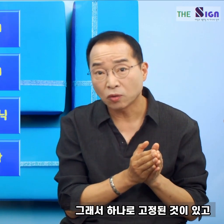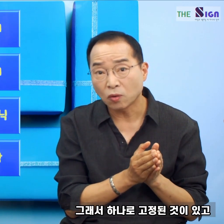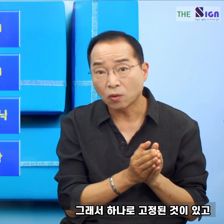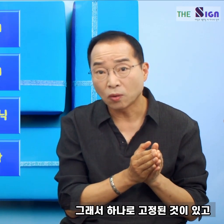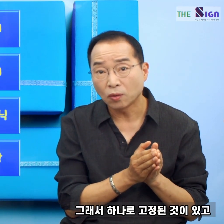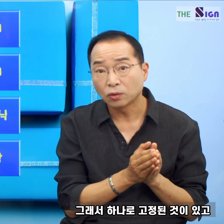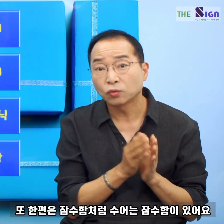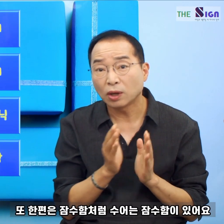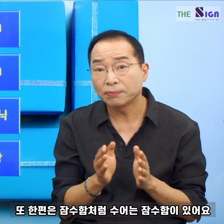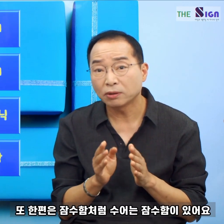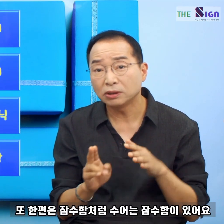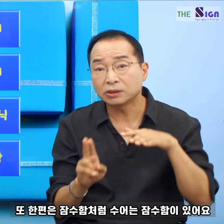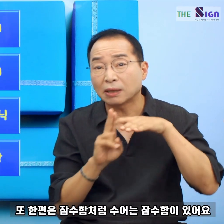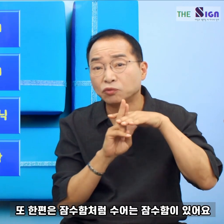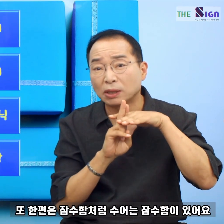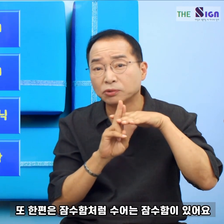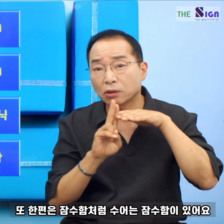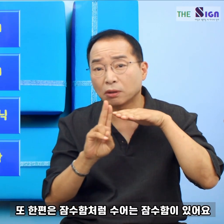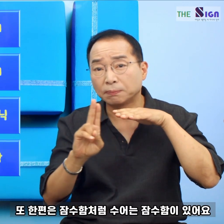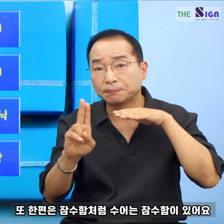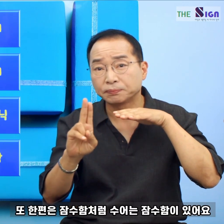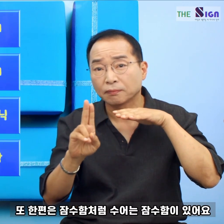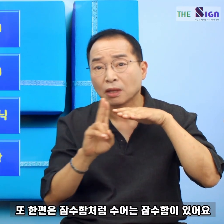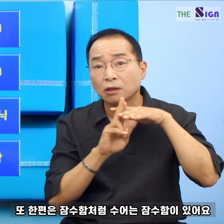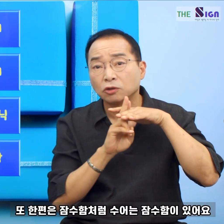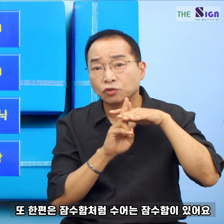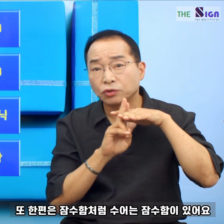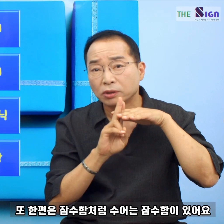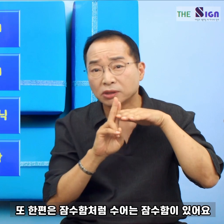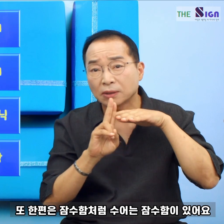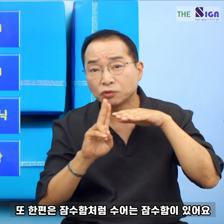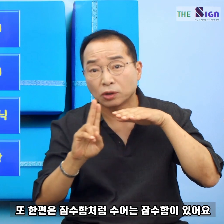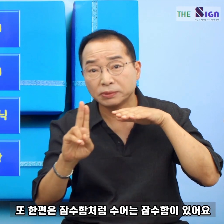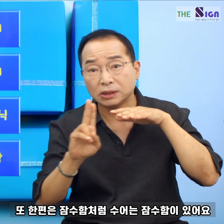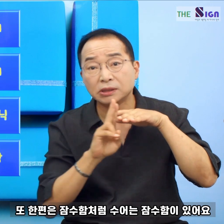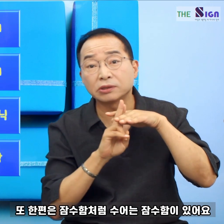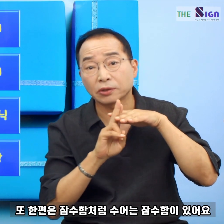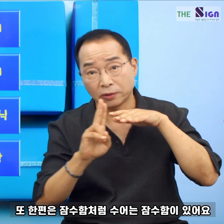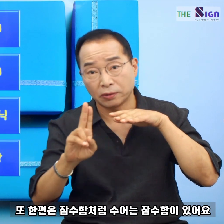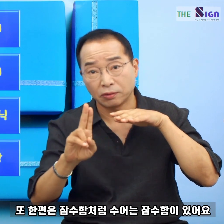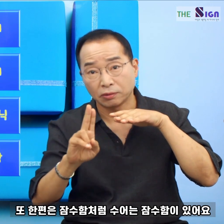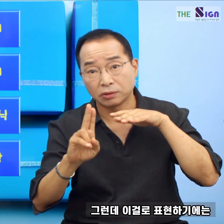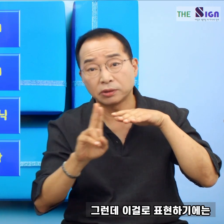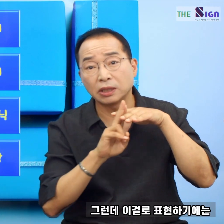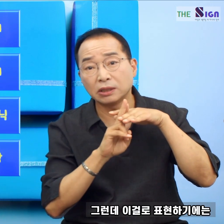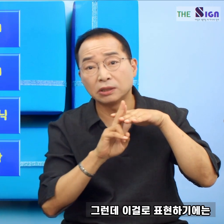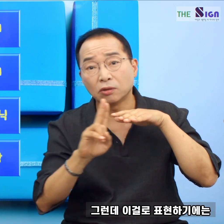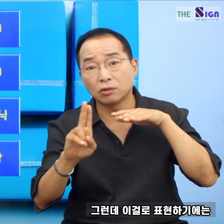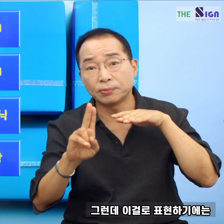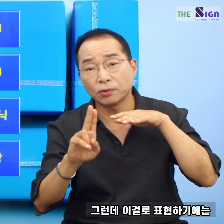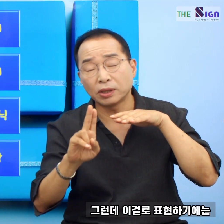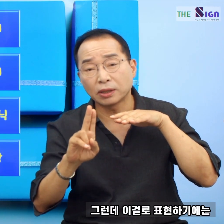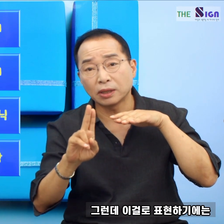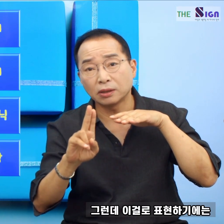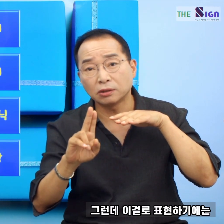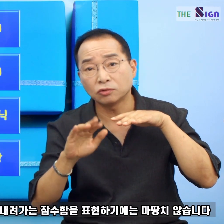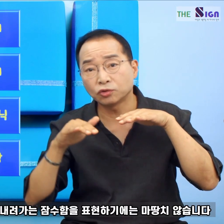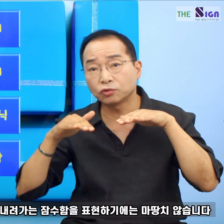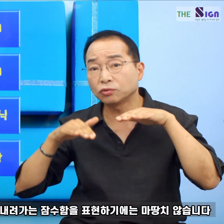있고, 또 한편은 이 잠수함처럼 수어는 잠수함이 있어요. 그런데 이걸로 표현하기에는 수중으로